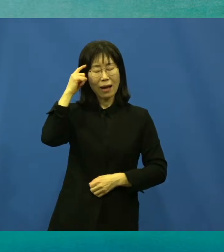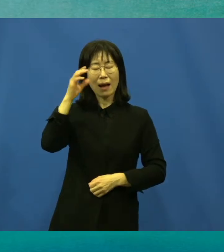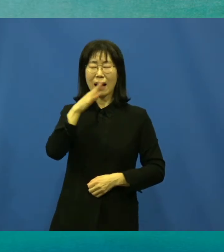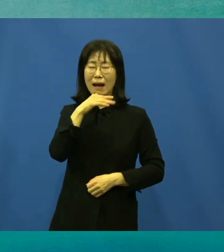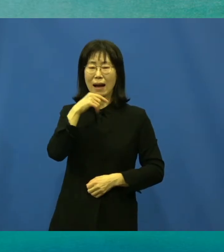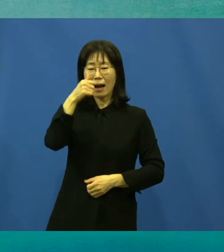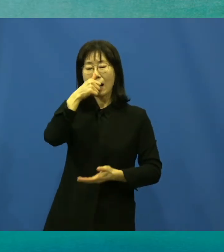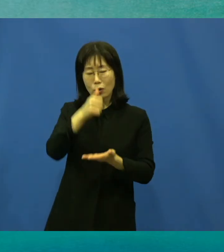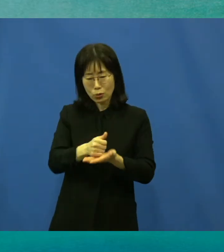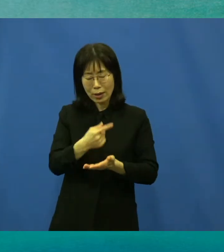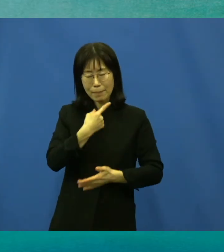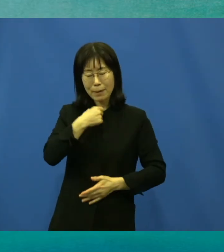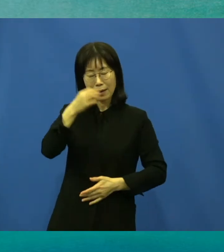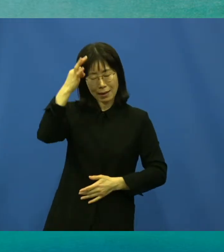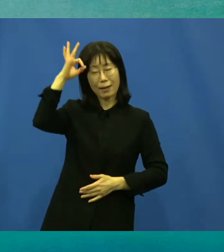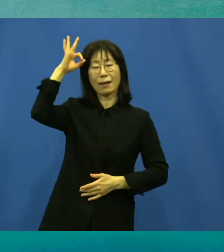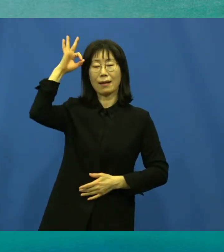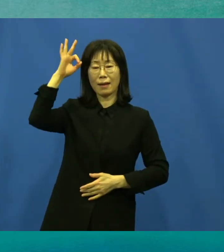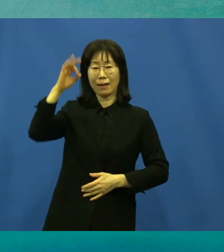자, 이